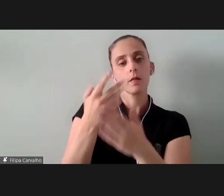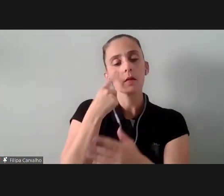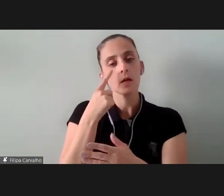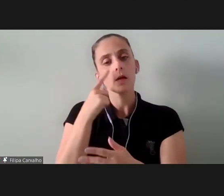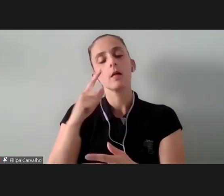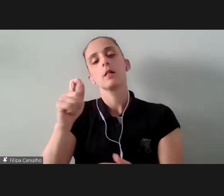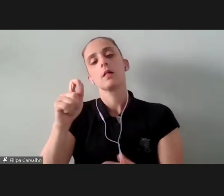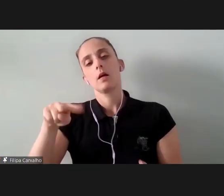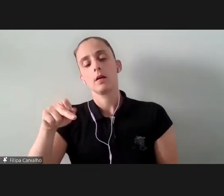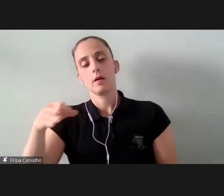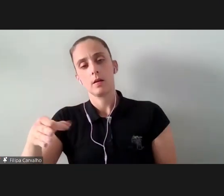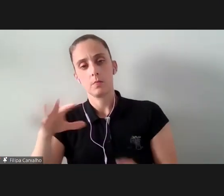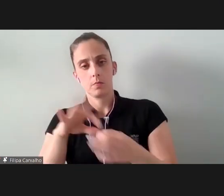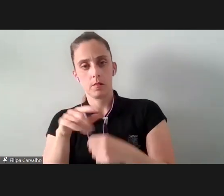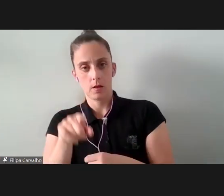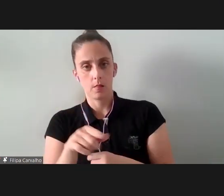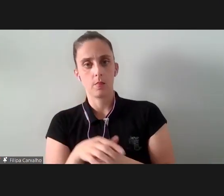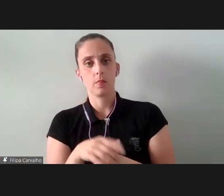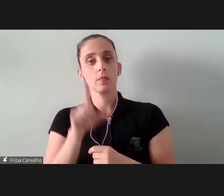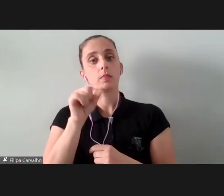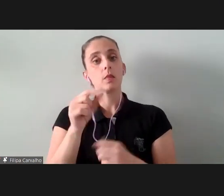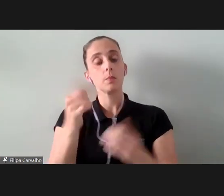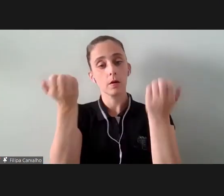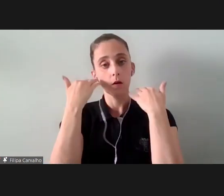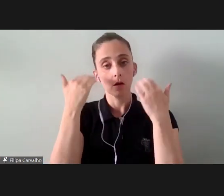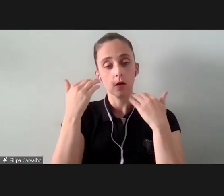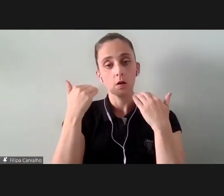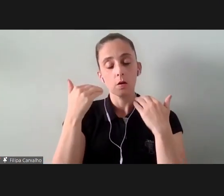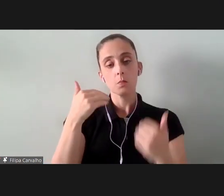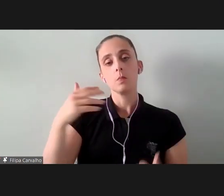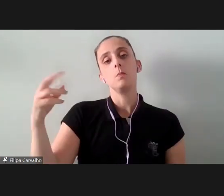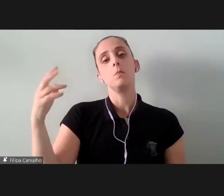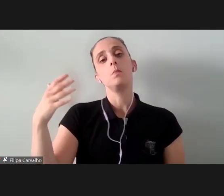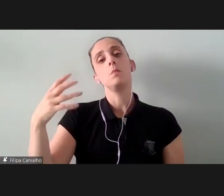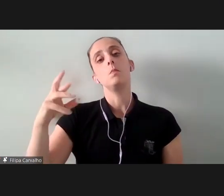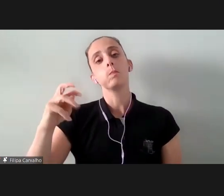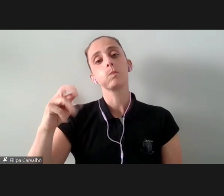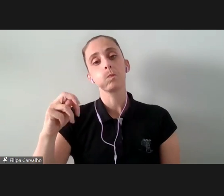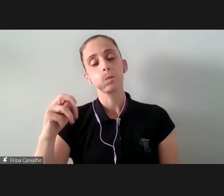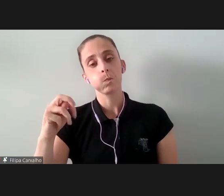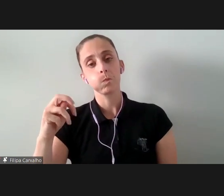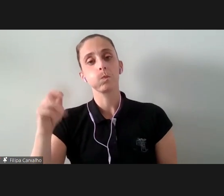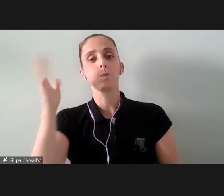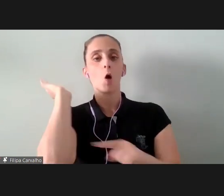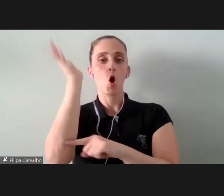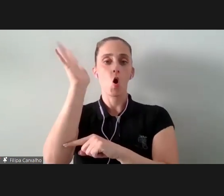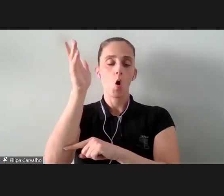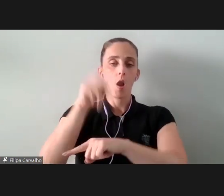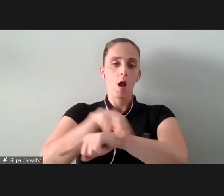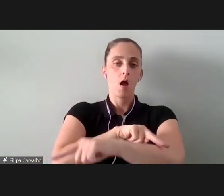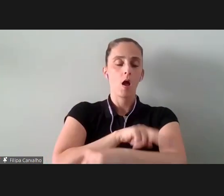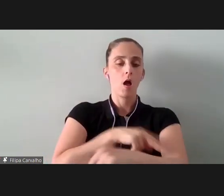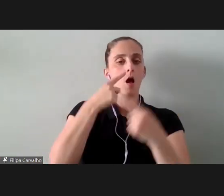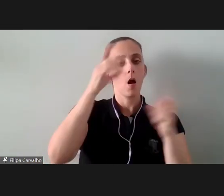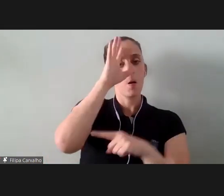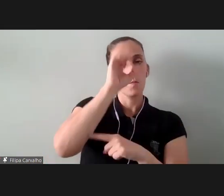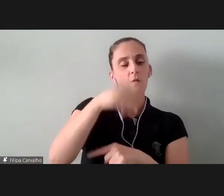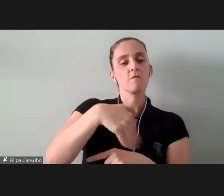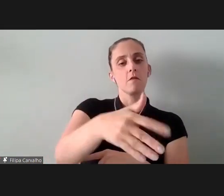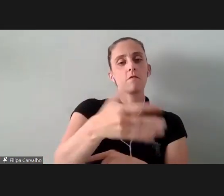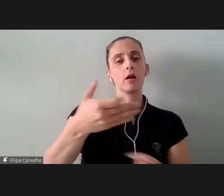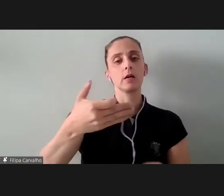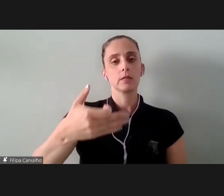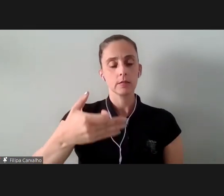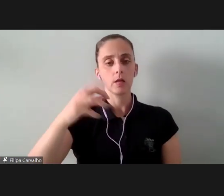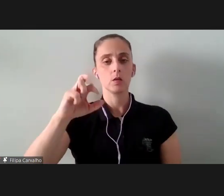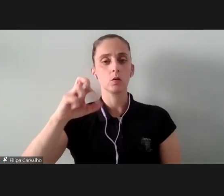RINAP. Informamos ainda que o 13º Congresso Nacional de Administração Pública realiza-se nos dias 7 e 8